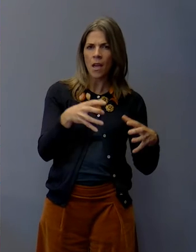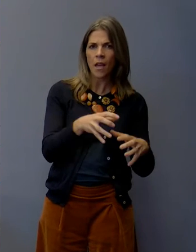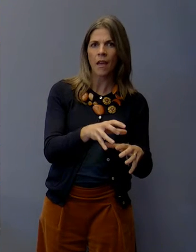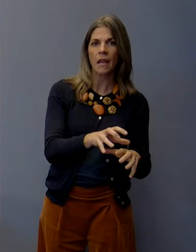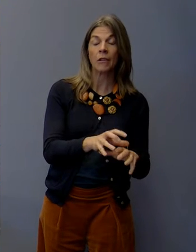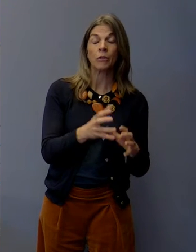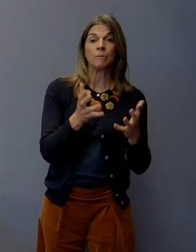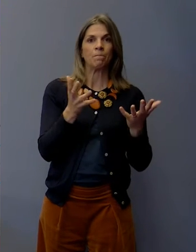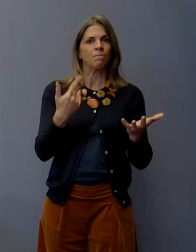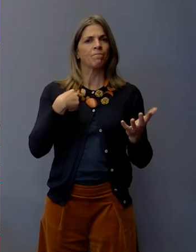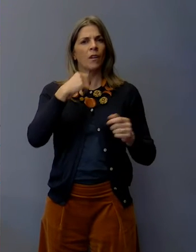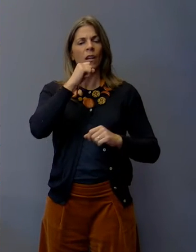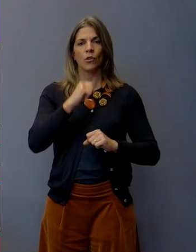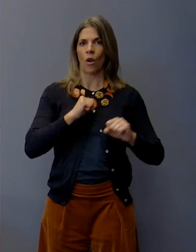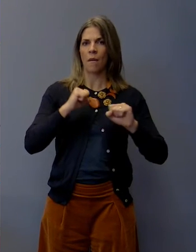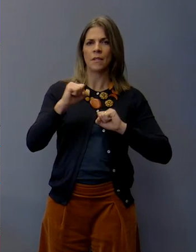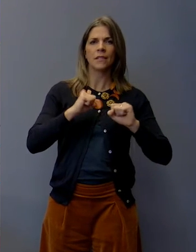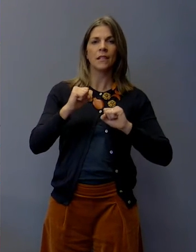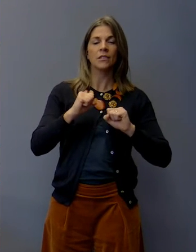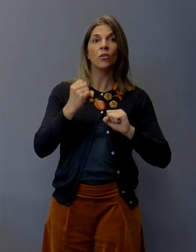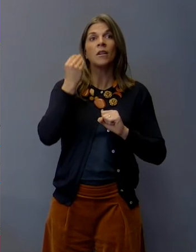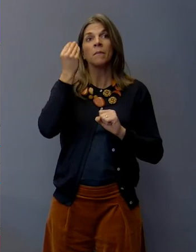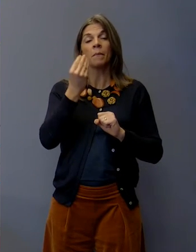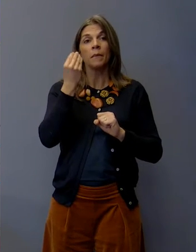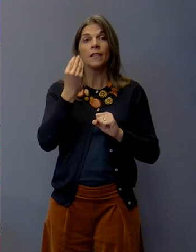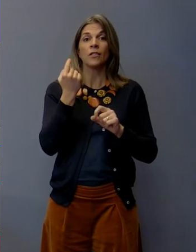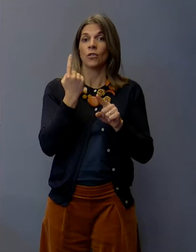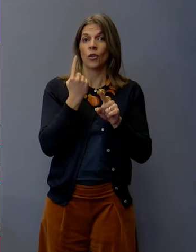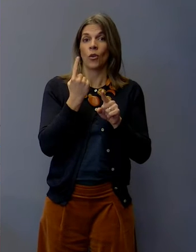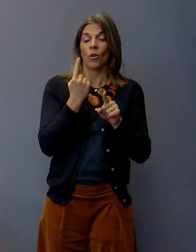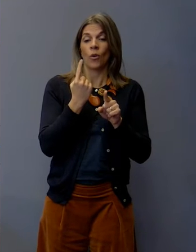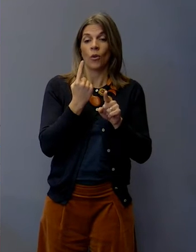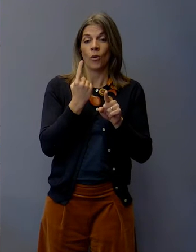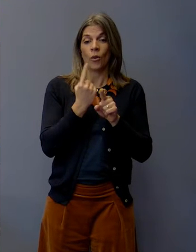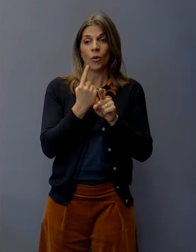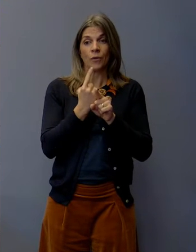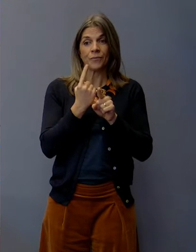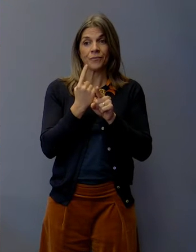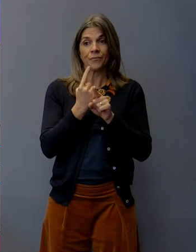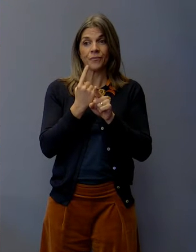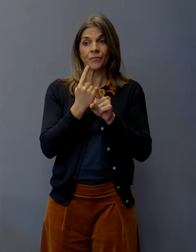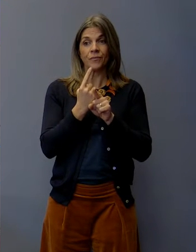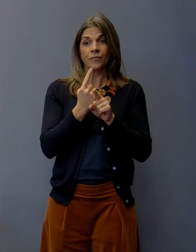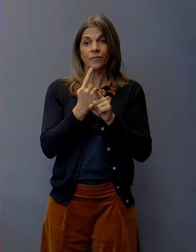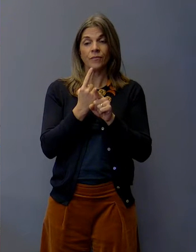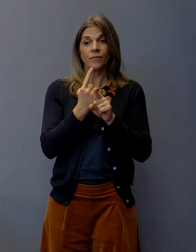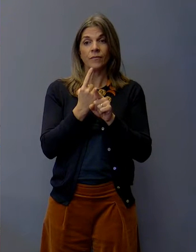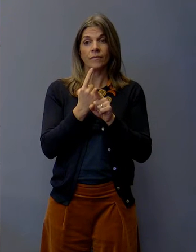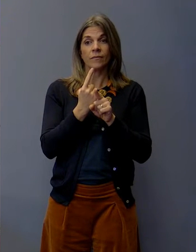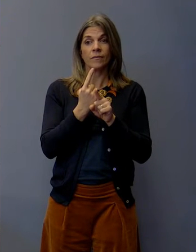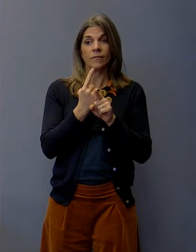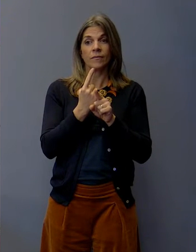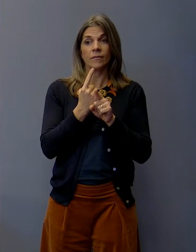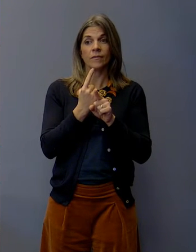l'amministrazione dovrebbe allora assumersi non credo che lo farà e chiaro che l'uso come paradosso la